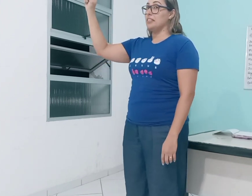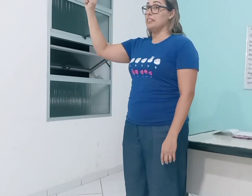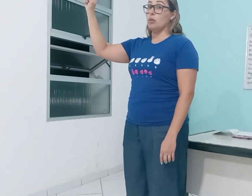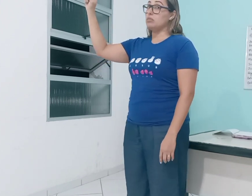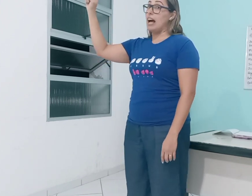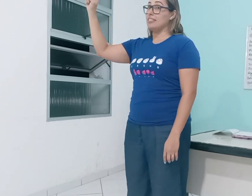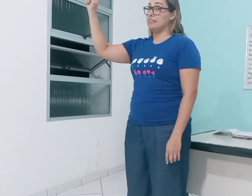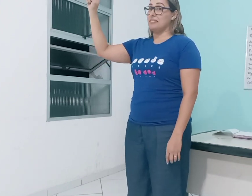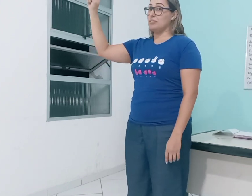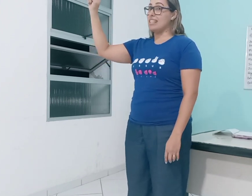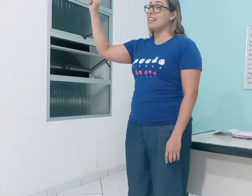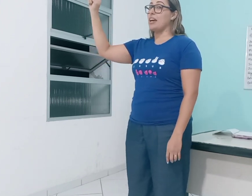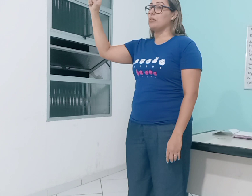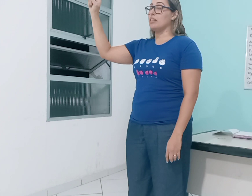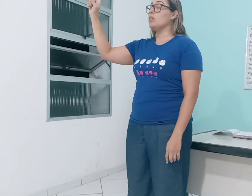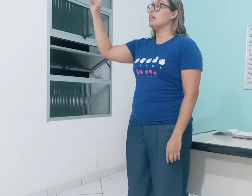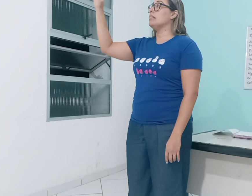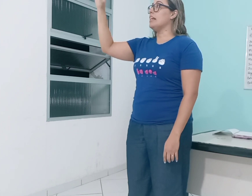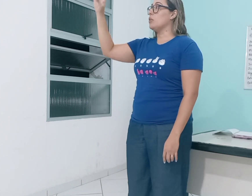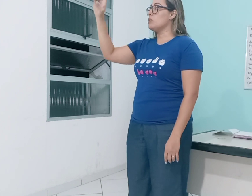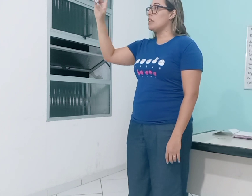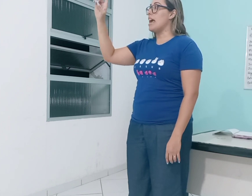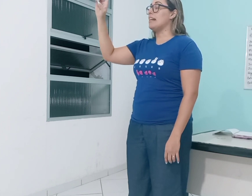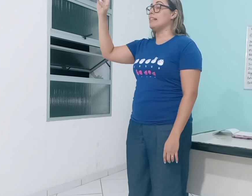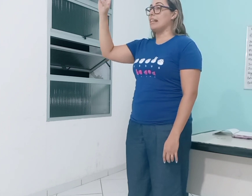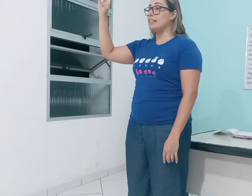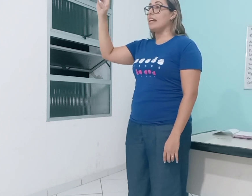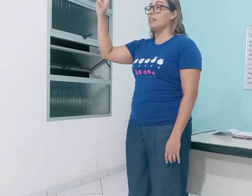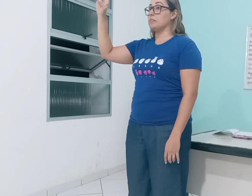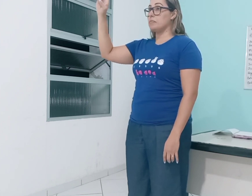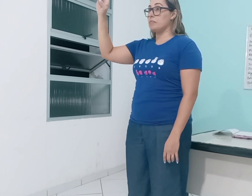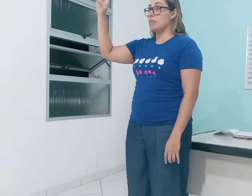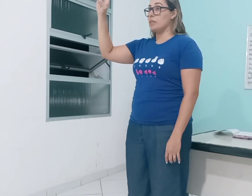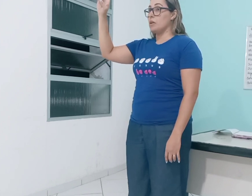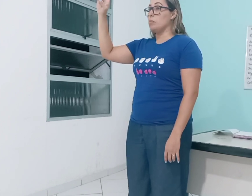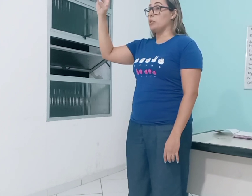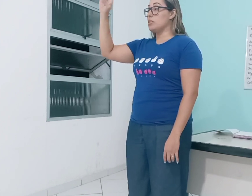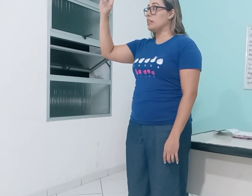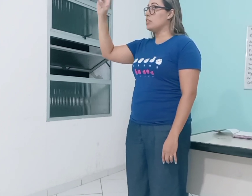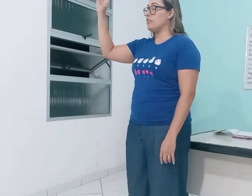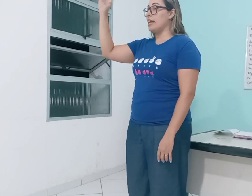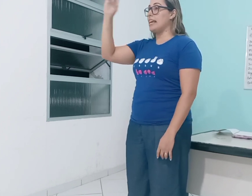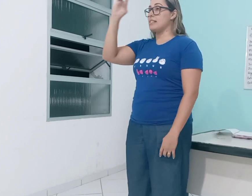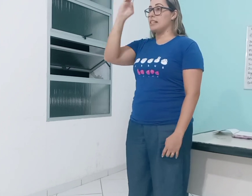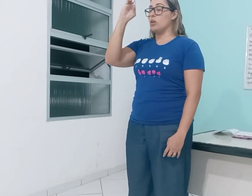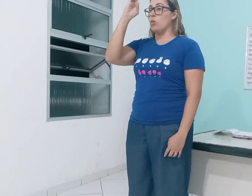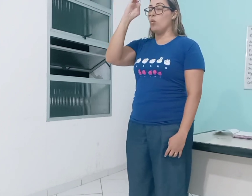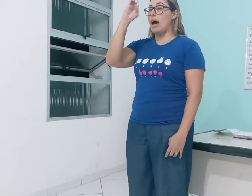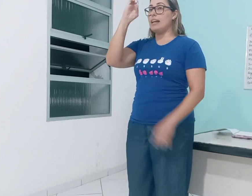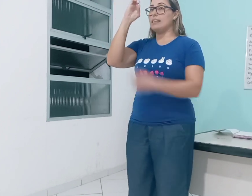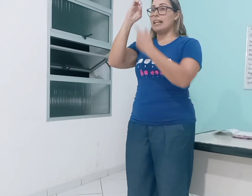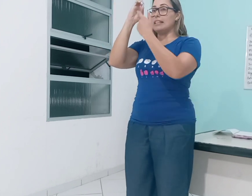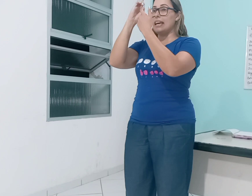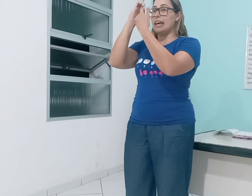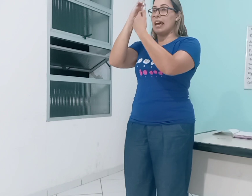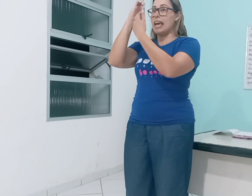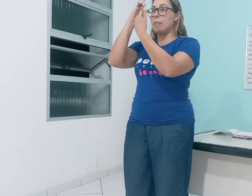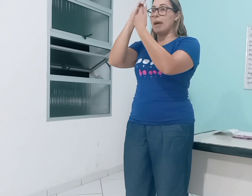Não tá certo. Entendeu? Deus é a letra D. Por isso tem diferença. A letra D, ela é